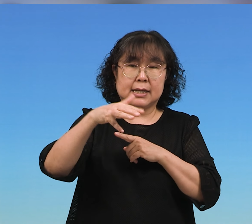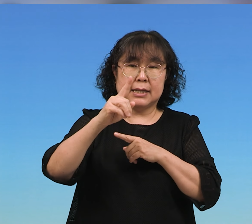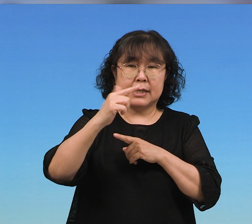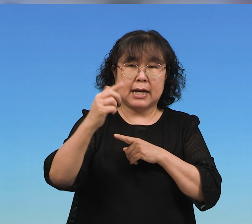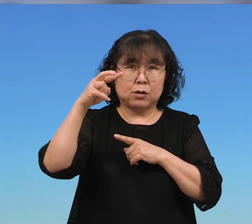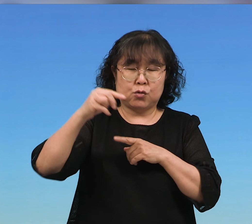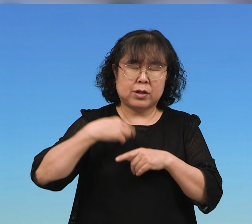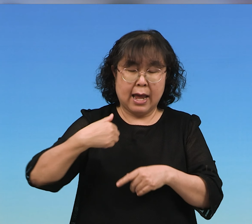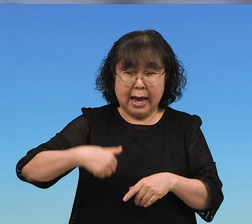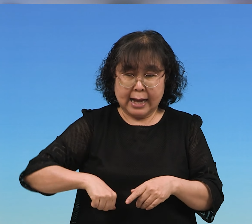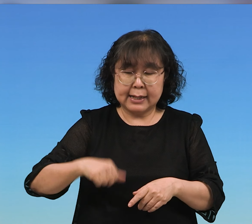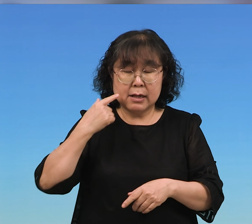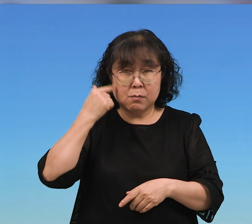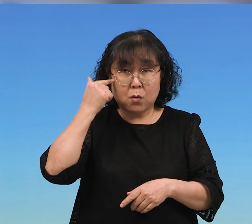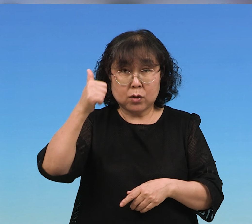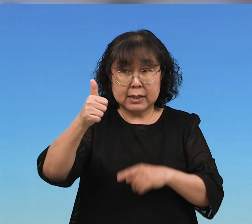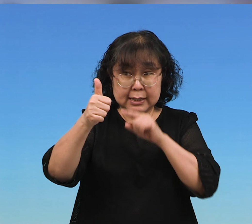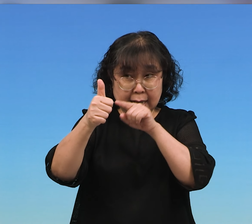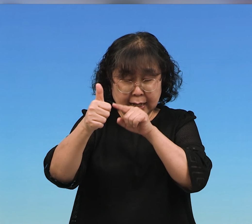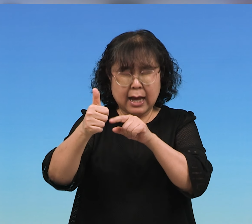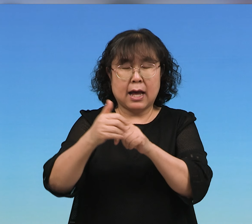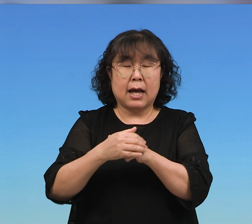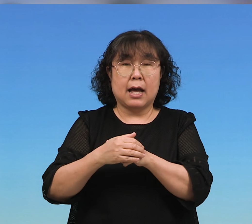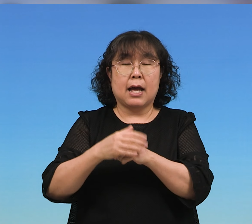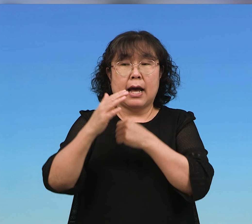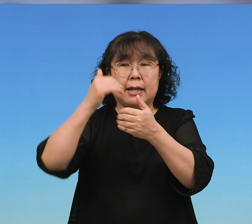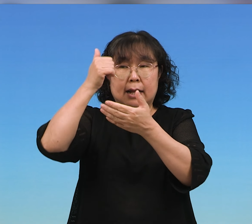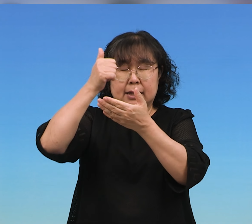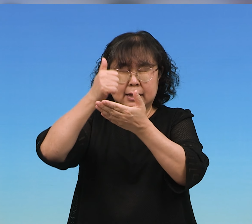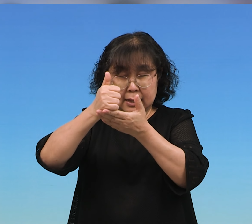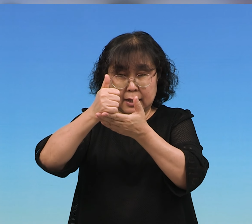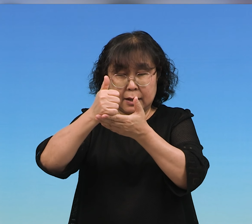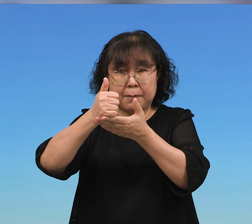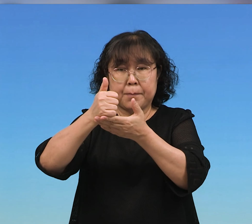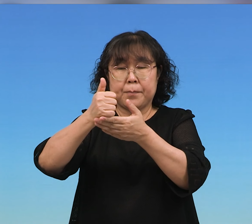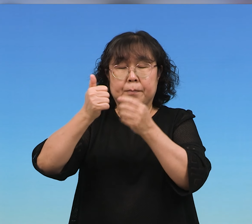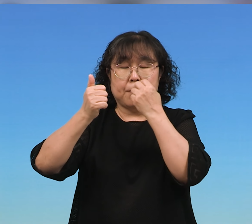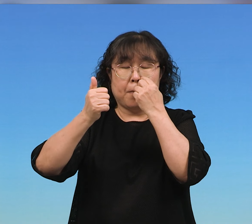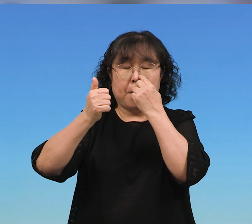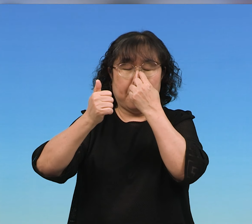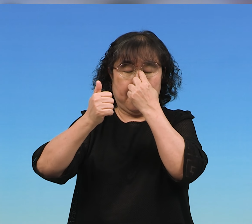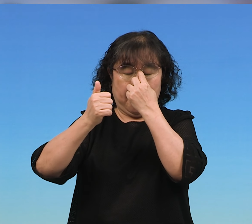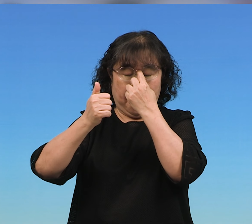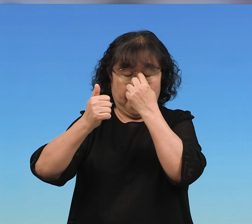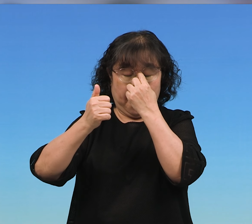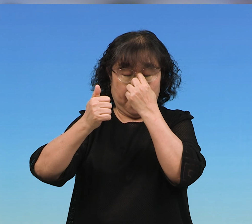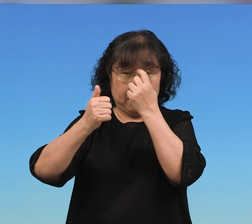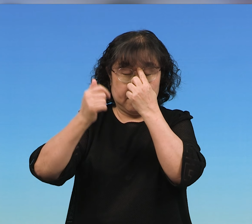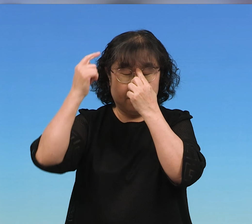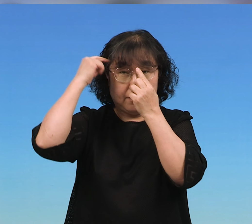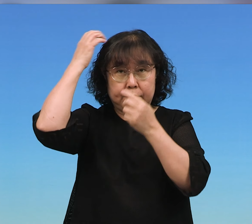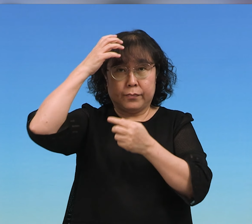목사가 오늘 본문의 말씀을 빗대가지고 제가 설명을 드리자면 하나님 우리 아들 이찬수